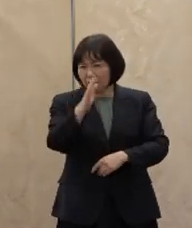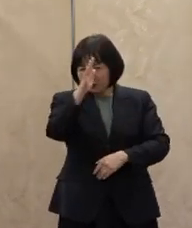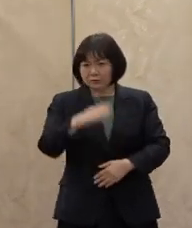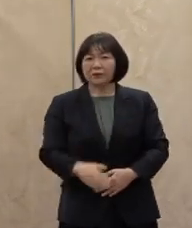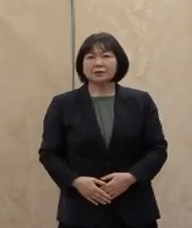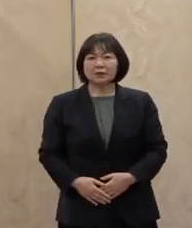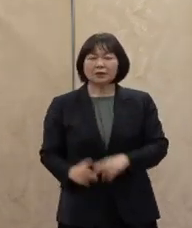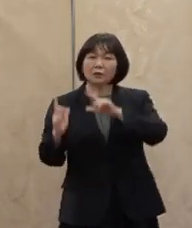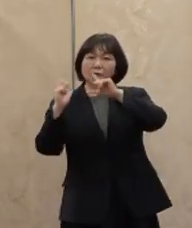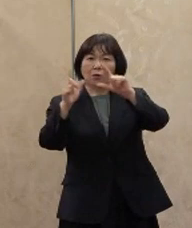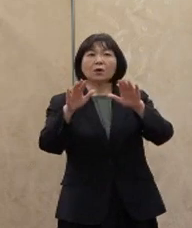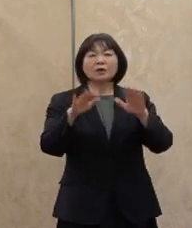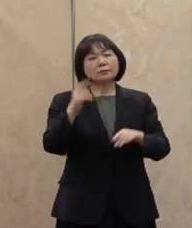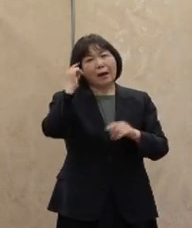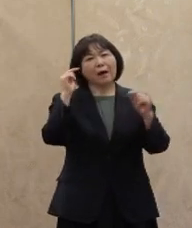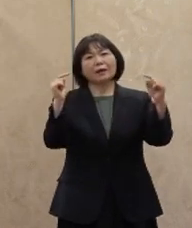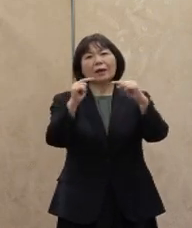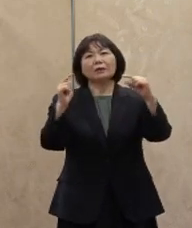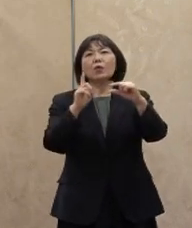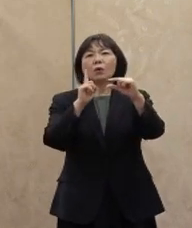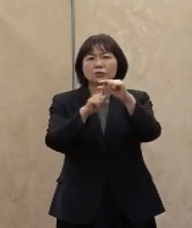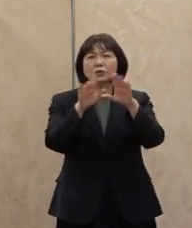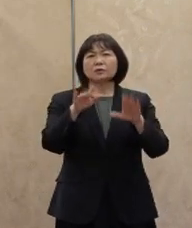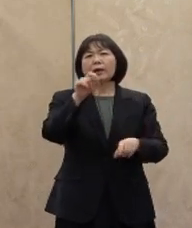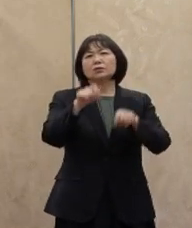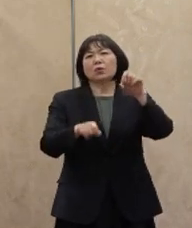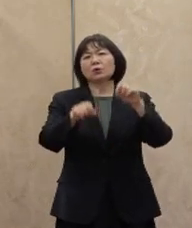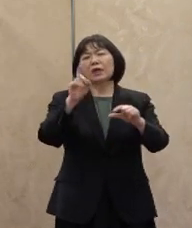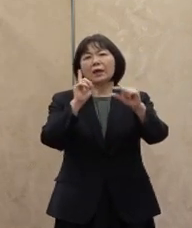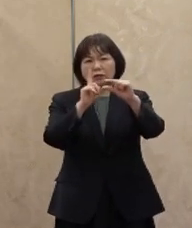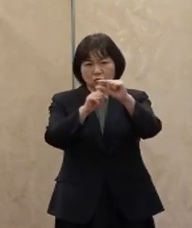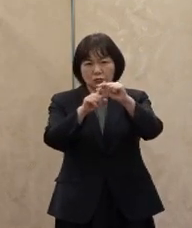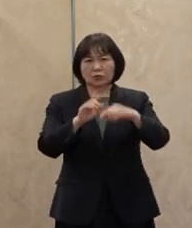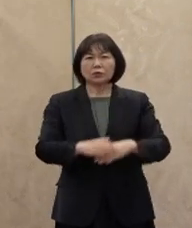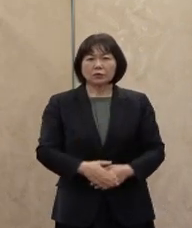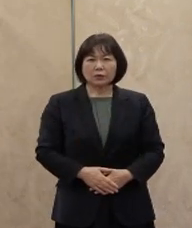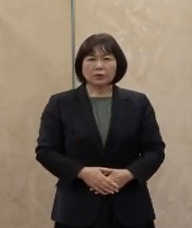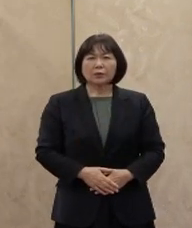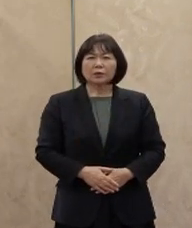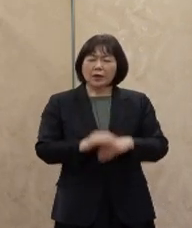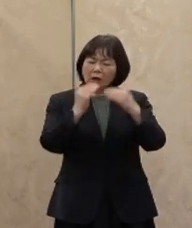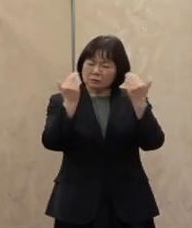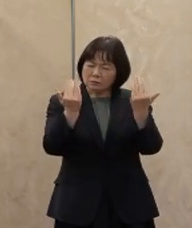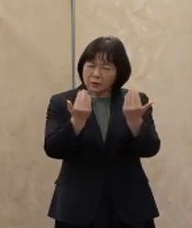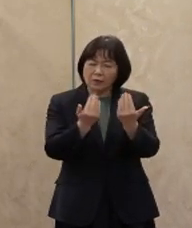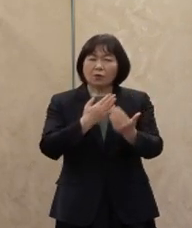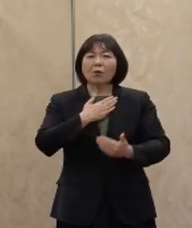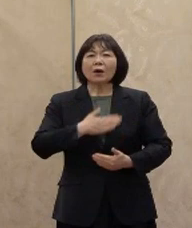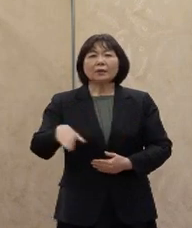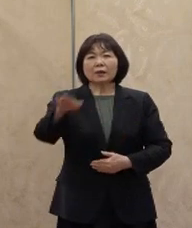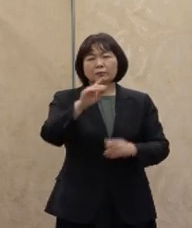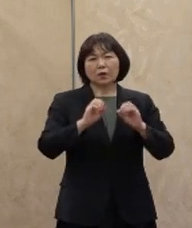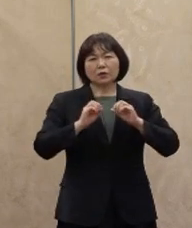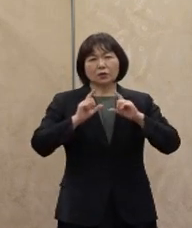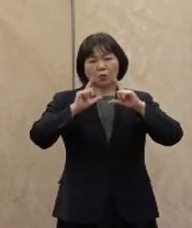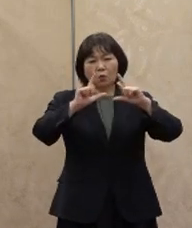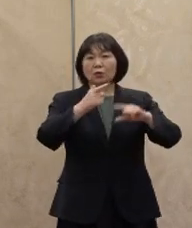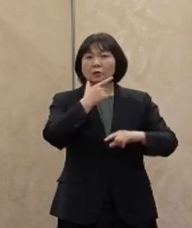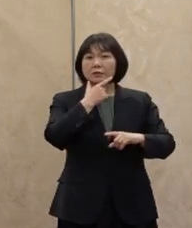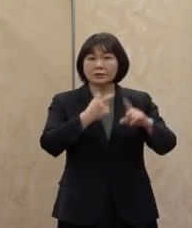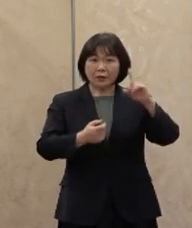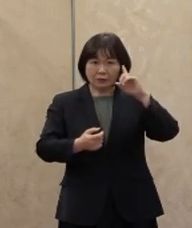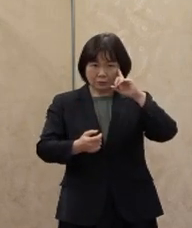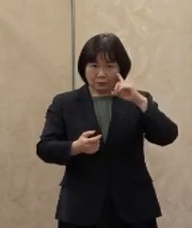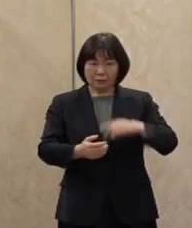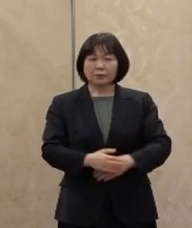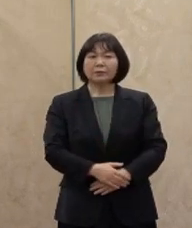さに検討してます、なので今ちょっといろいろ調整に入ってますんで、まだそれが一定程度形になったら皆さんにご報告をしたいというふう